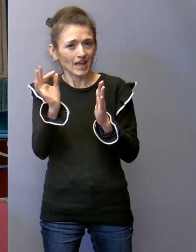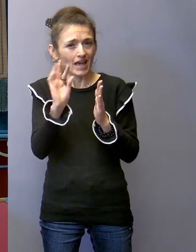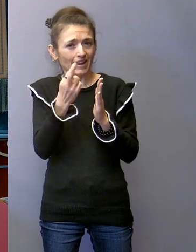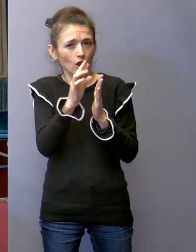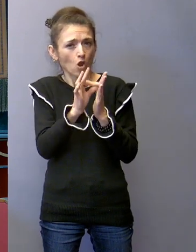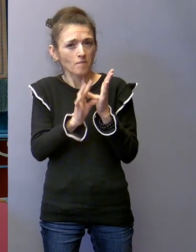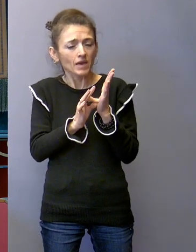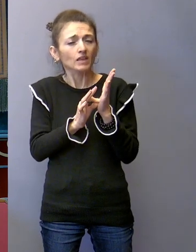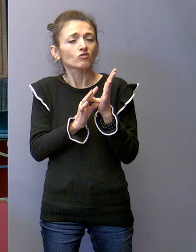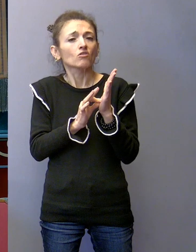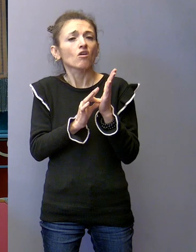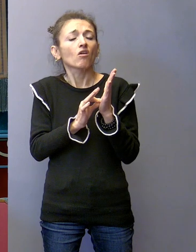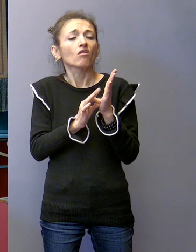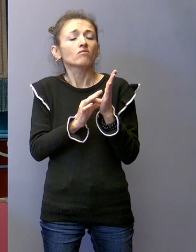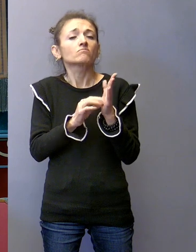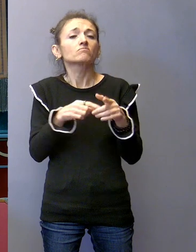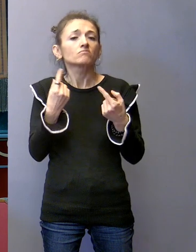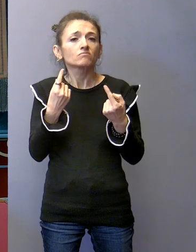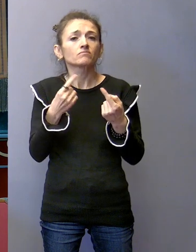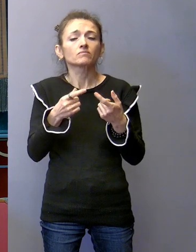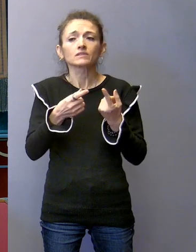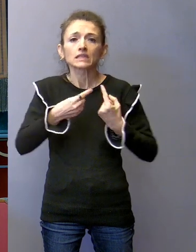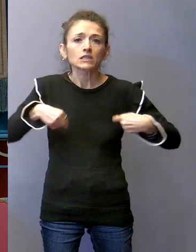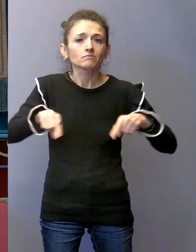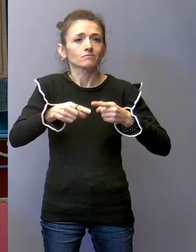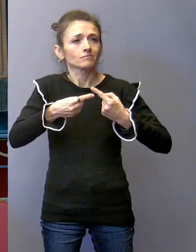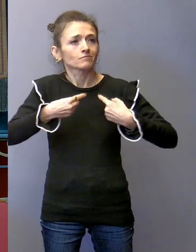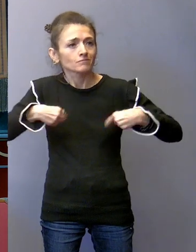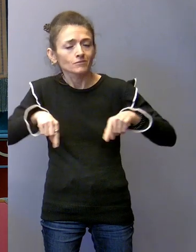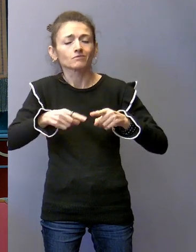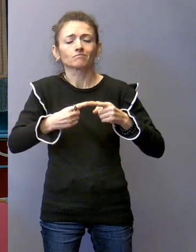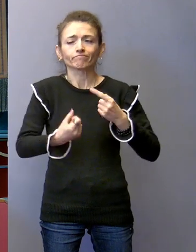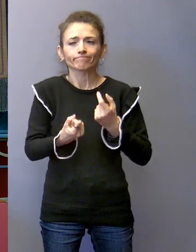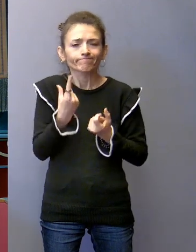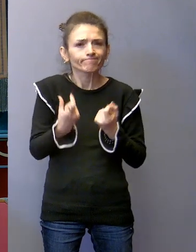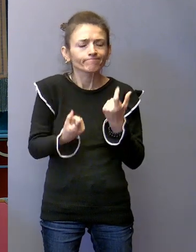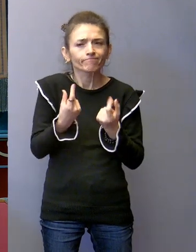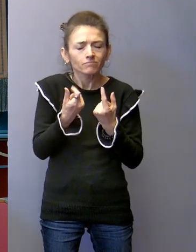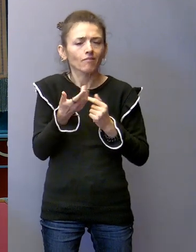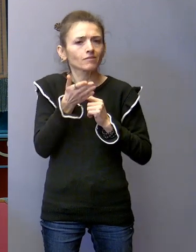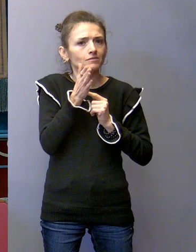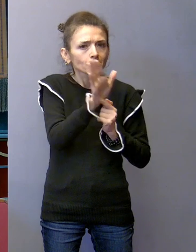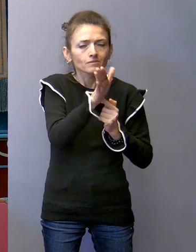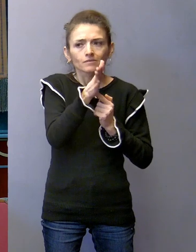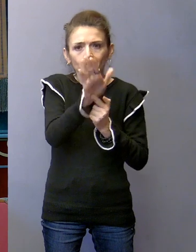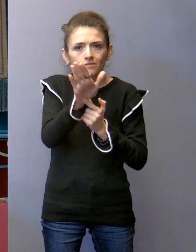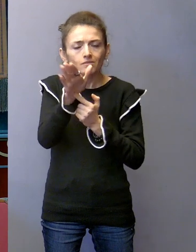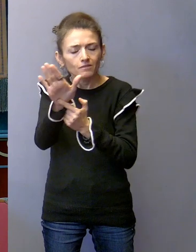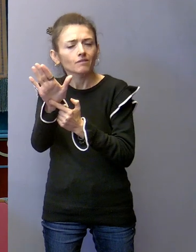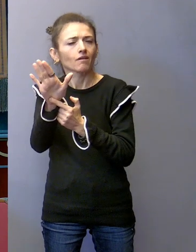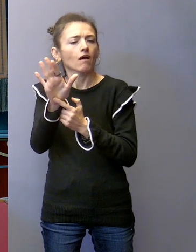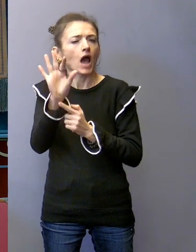man mano che affrontiamo le sedute consigliare e stiamo stiamo evidenziando alcuni